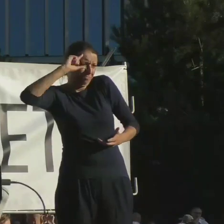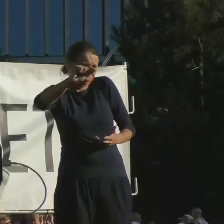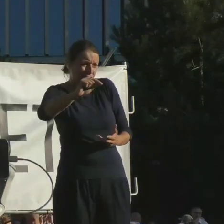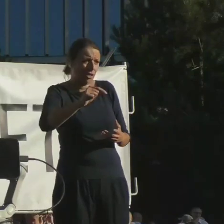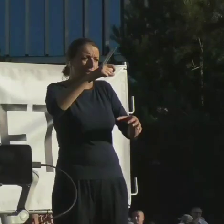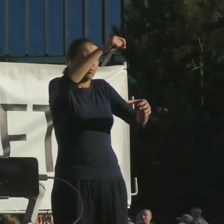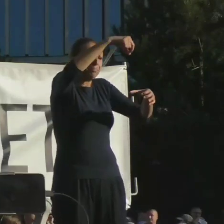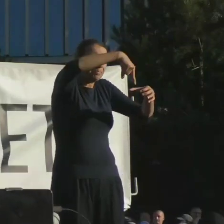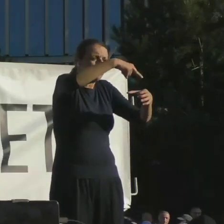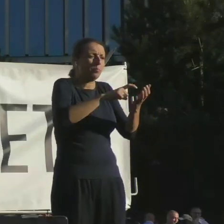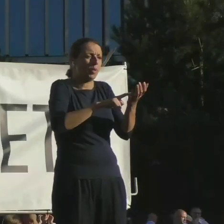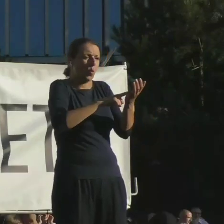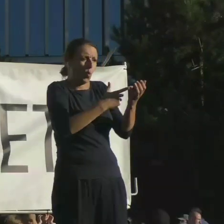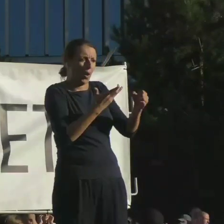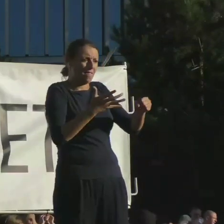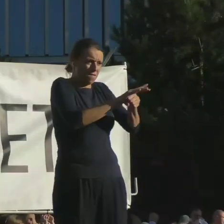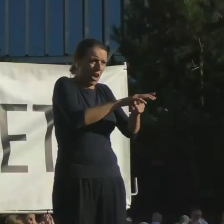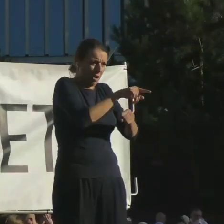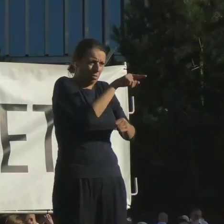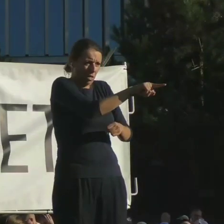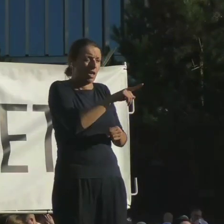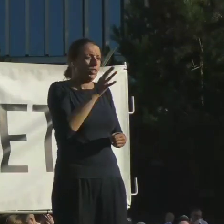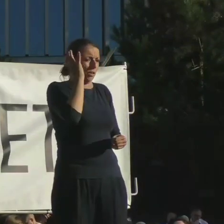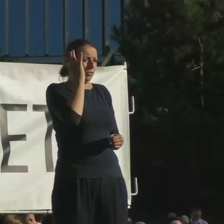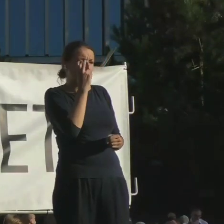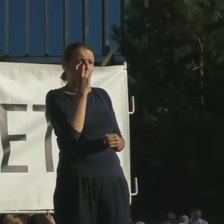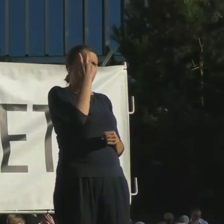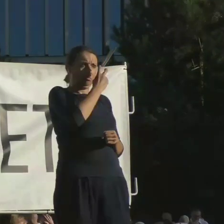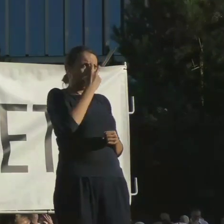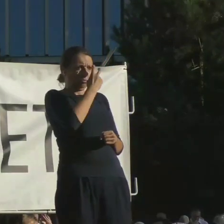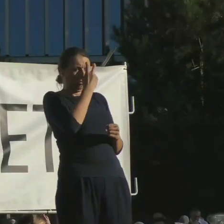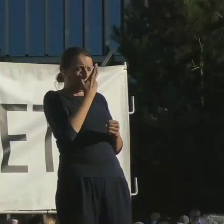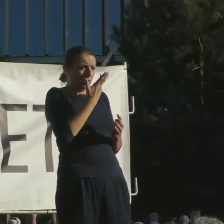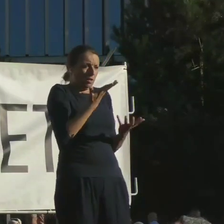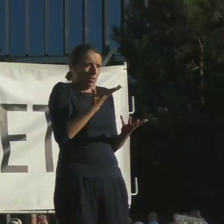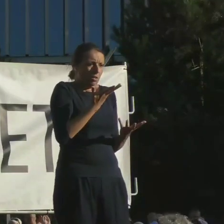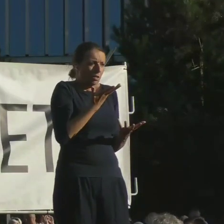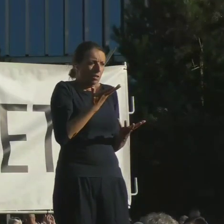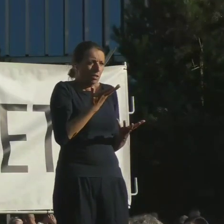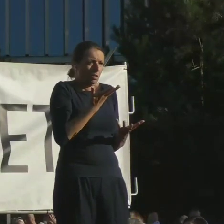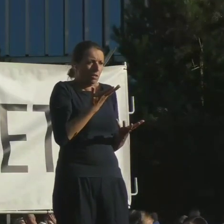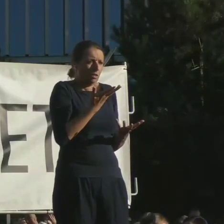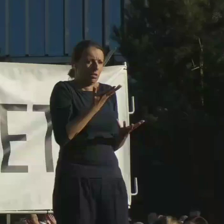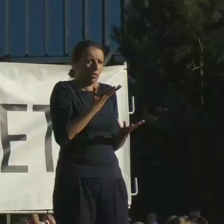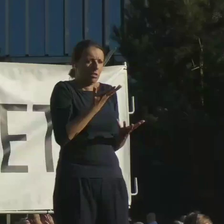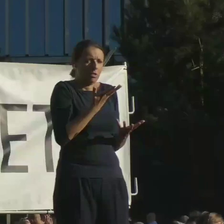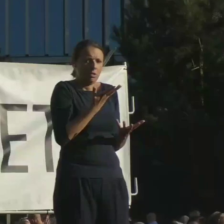jej pigułkę gwałtu i ona nie może,